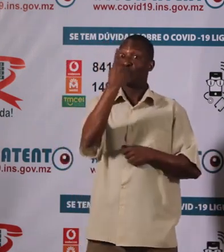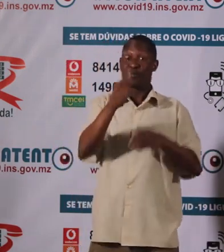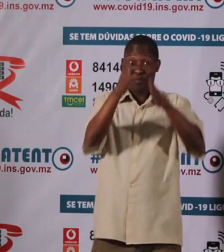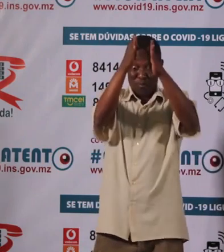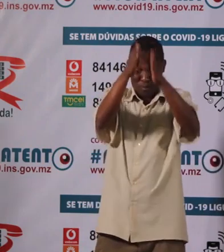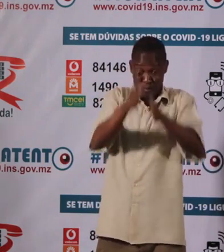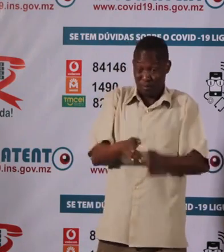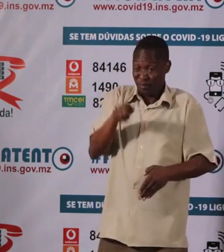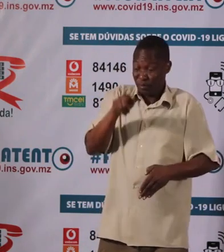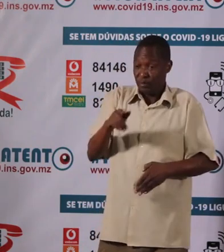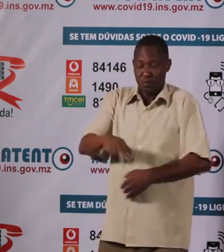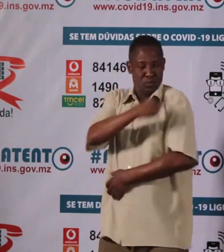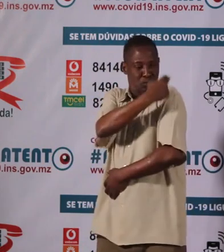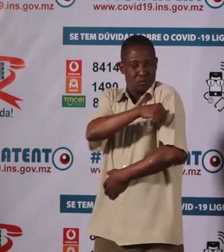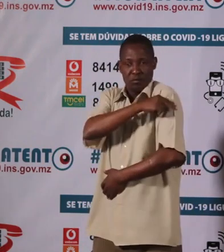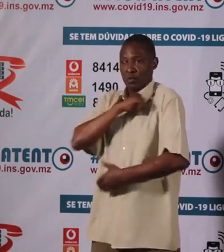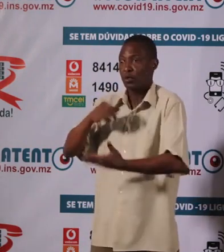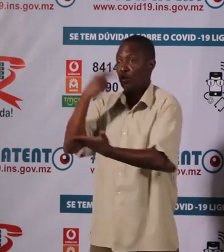seja crítico, ele custa